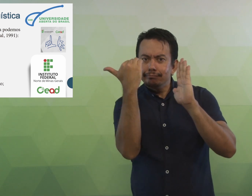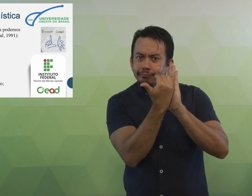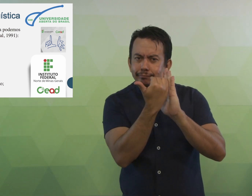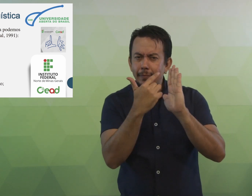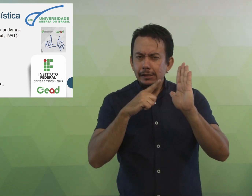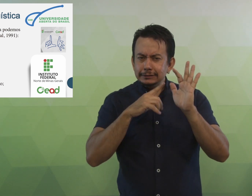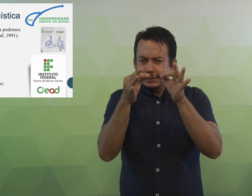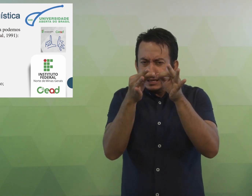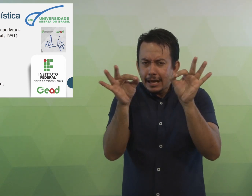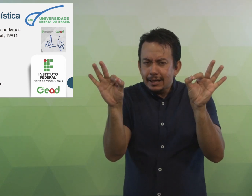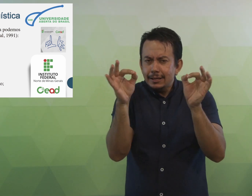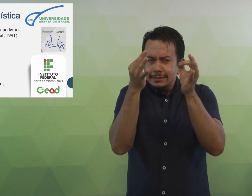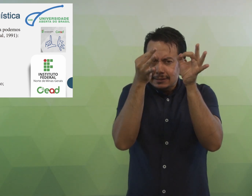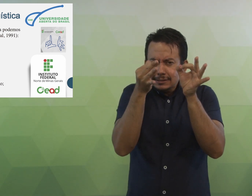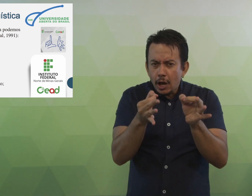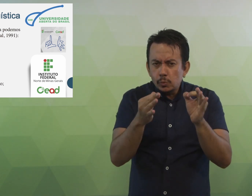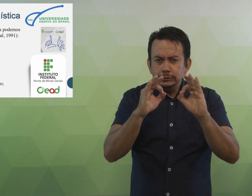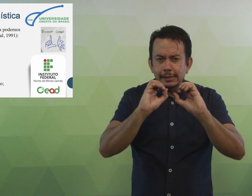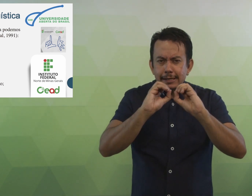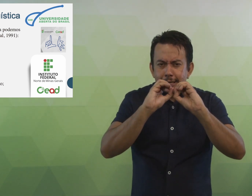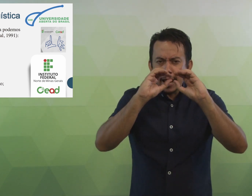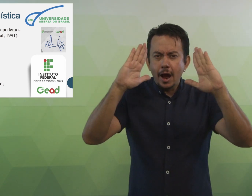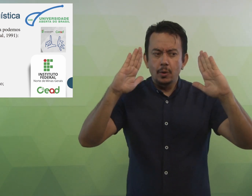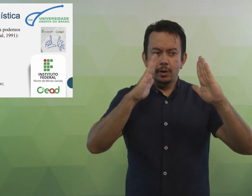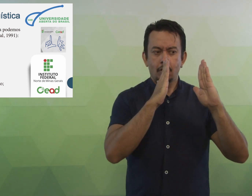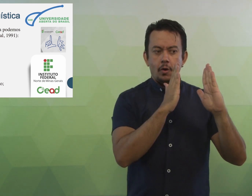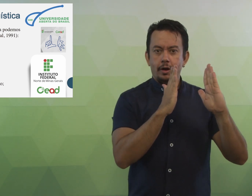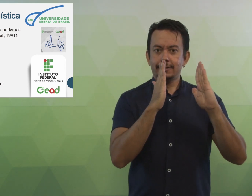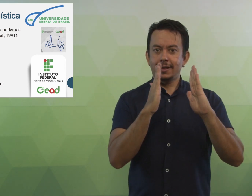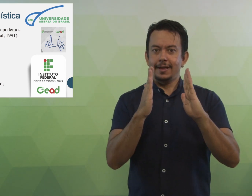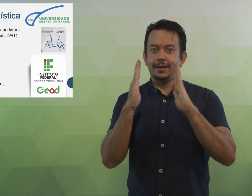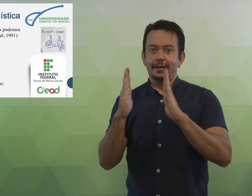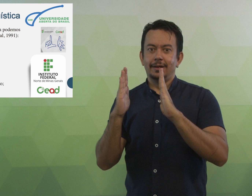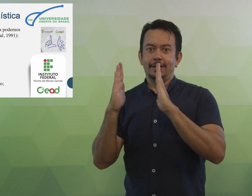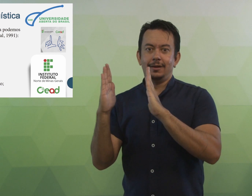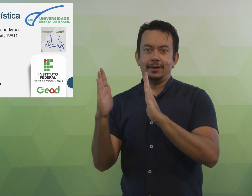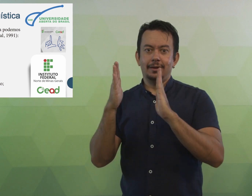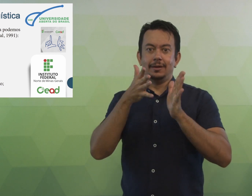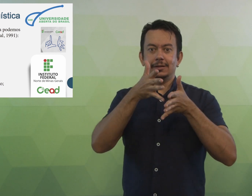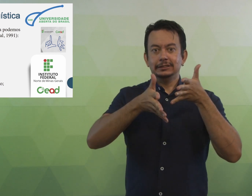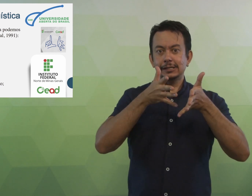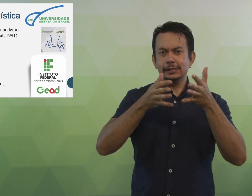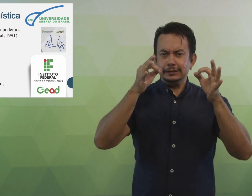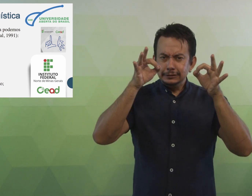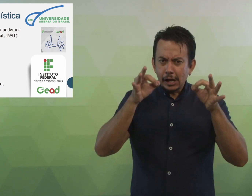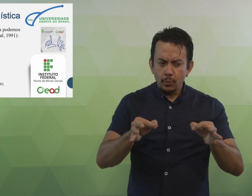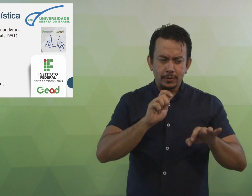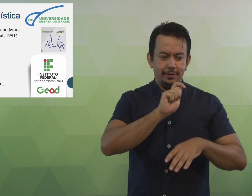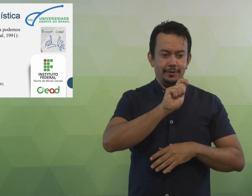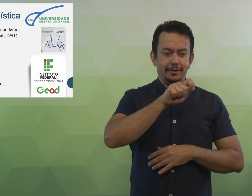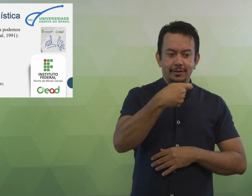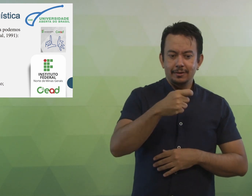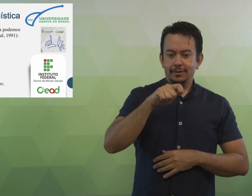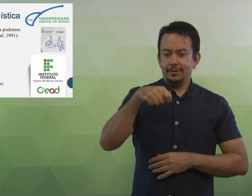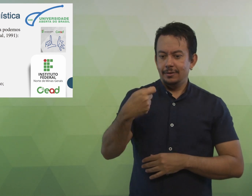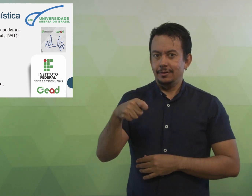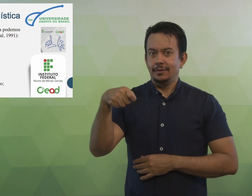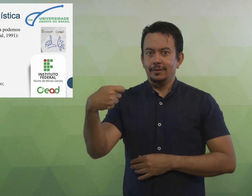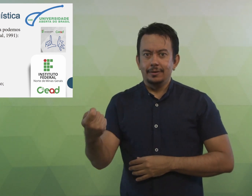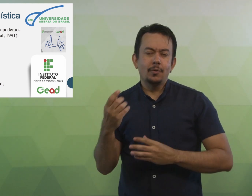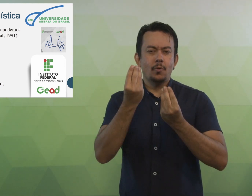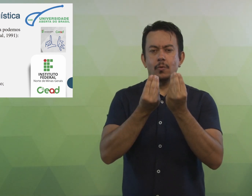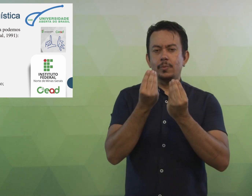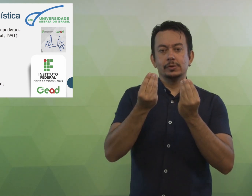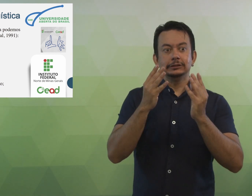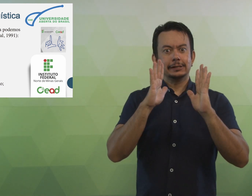Também ele está ligado à estruturação de regras. Se você obedece a essa sentença de